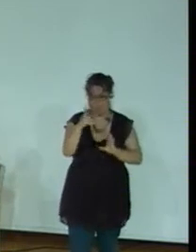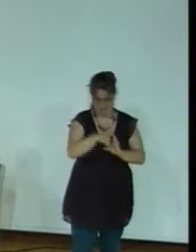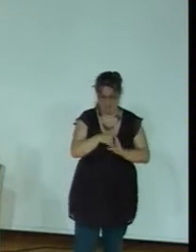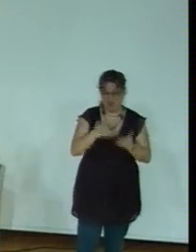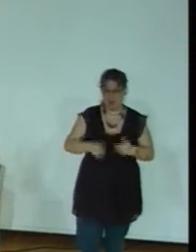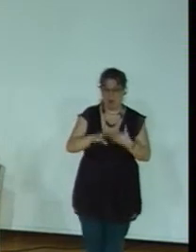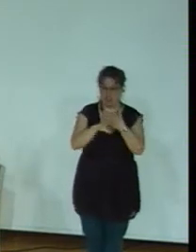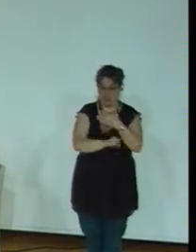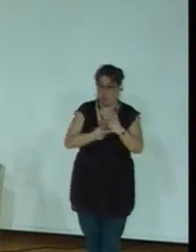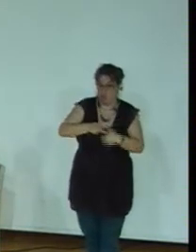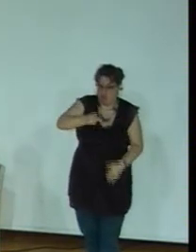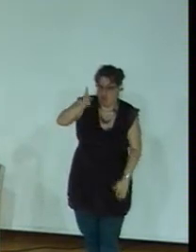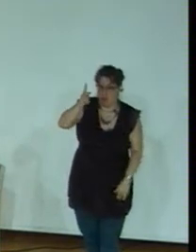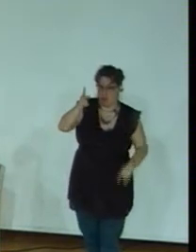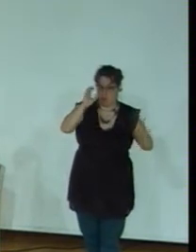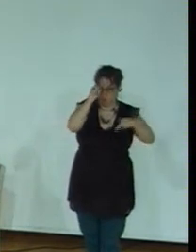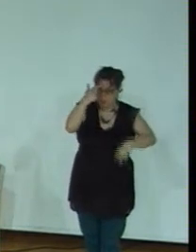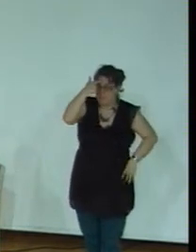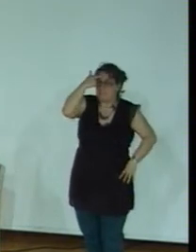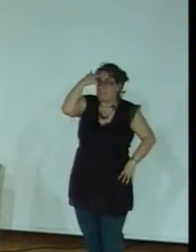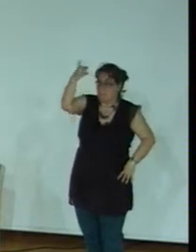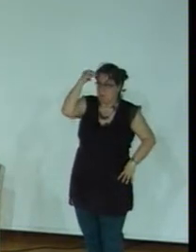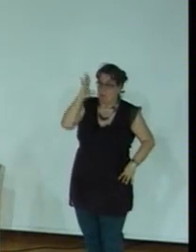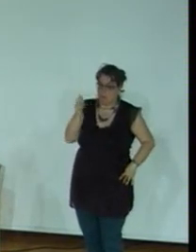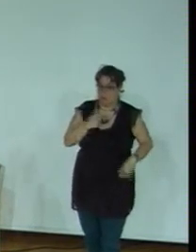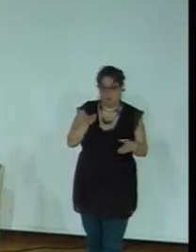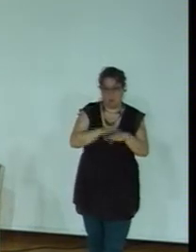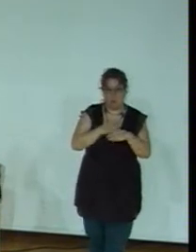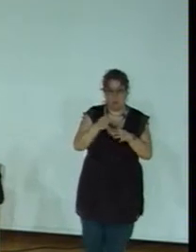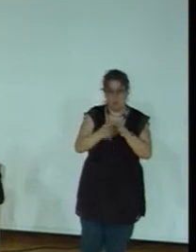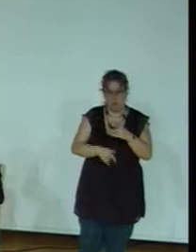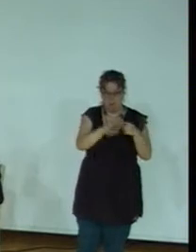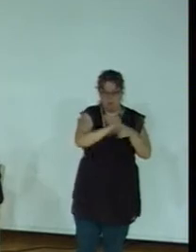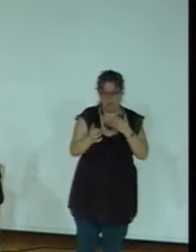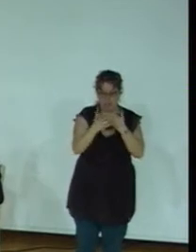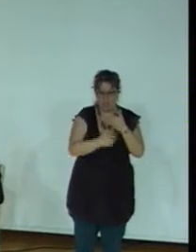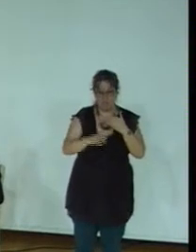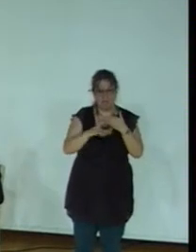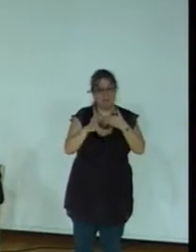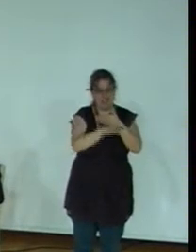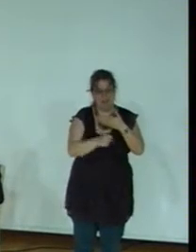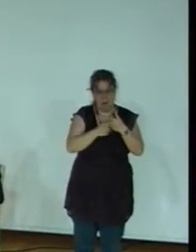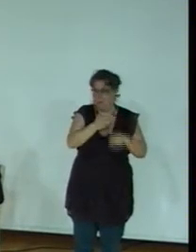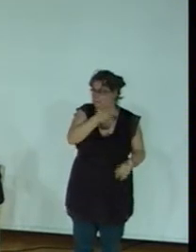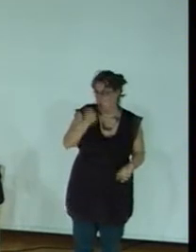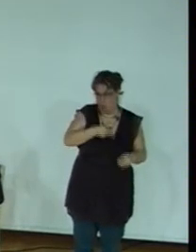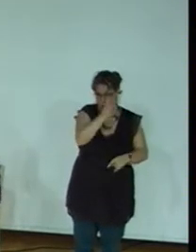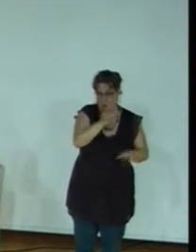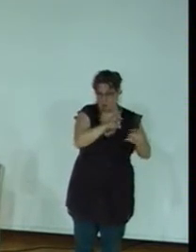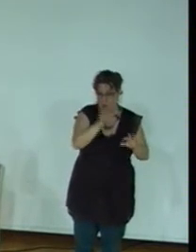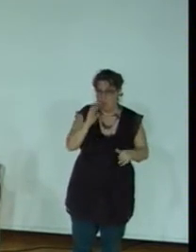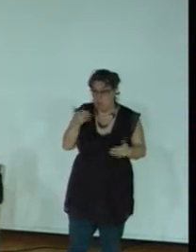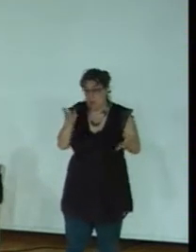visiblement pas trop mal, en tout cas mieux que ce que savent faire les brigades de base au niveau police. Donc ça leur pose un petit peu de problème en